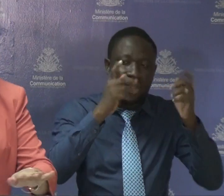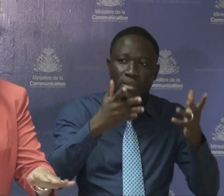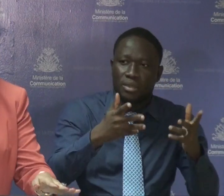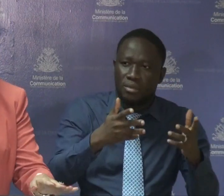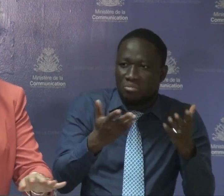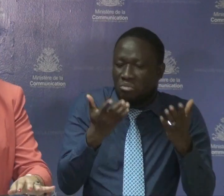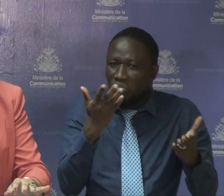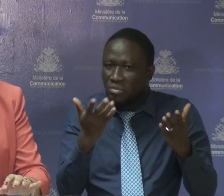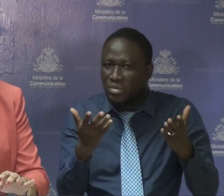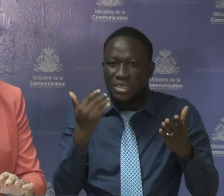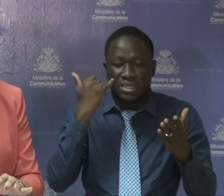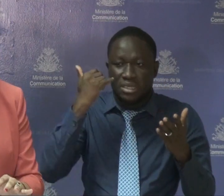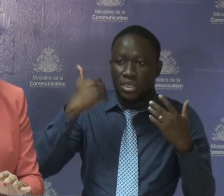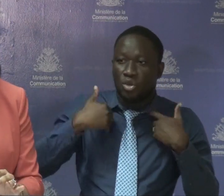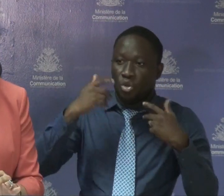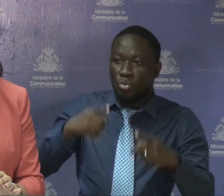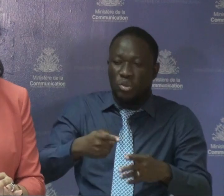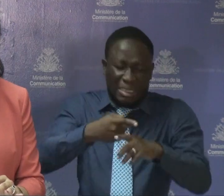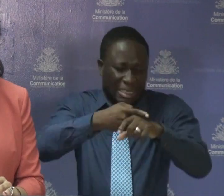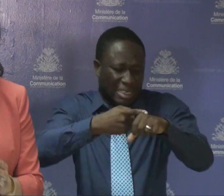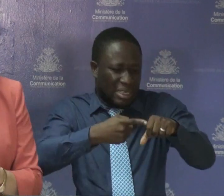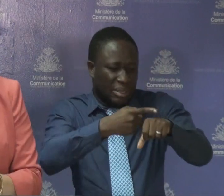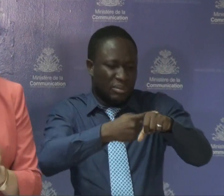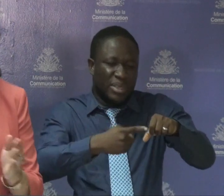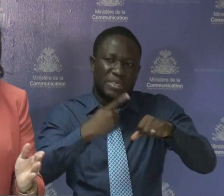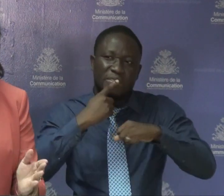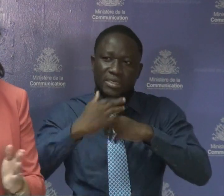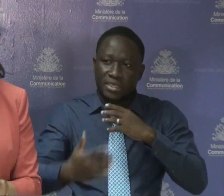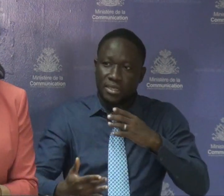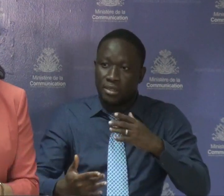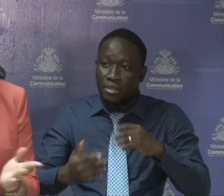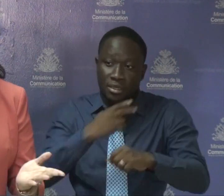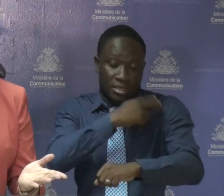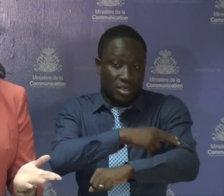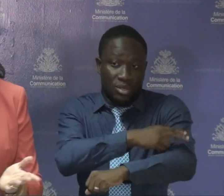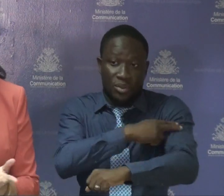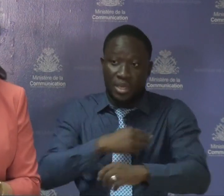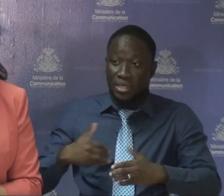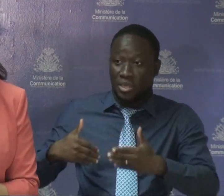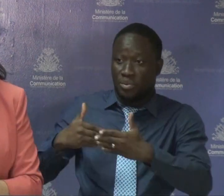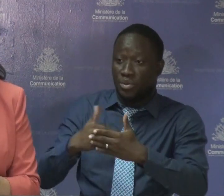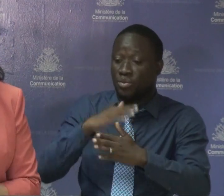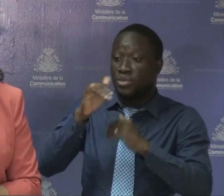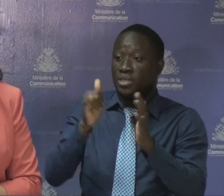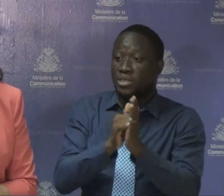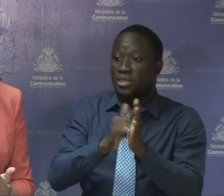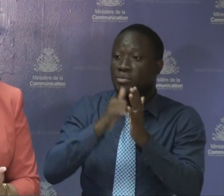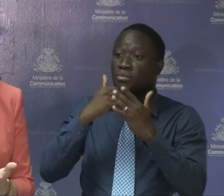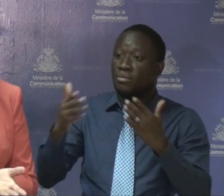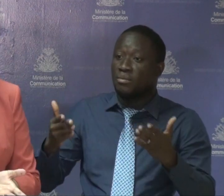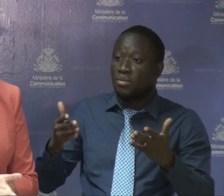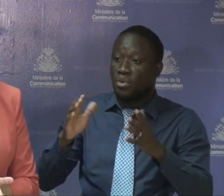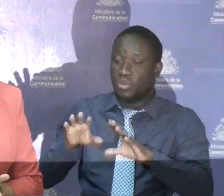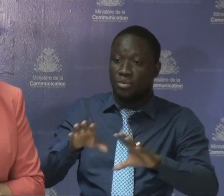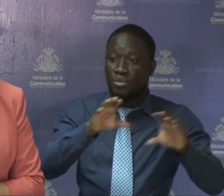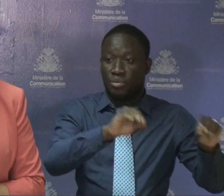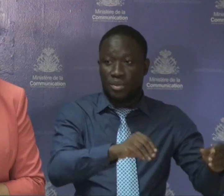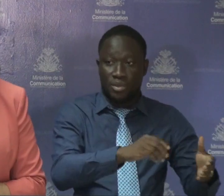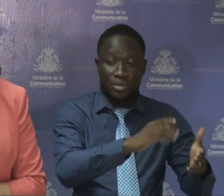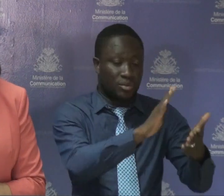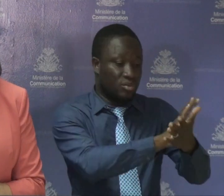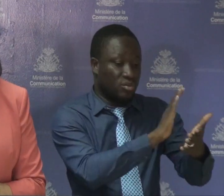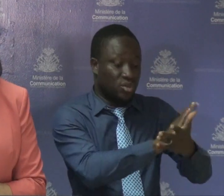Que troisièmement, tout que si il y a un monde qui est blessé pendant la patrie dans Groenland, qui est centre de santé qui est prêt. Donc, tout ça, c'est pas qu'il pour mettre sous